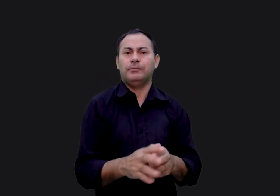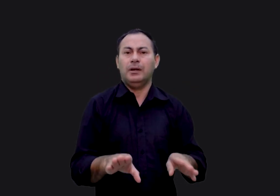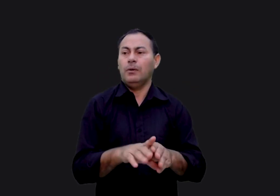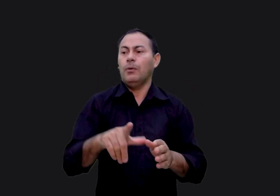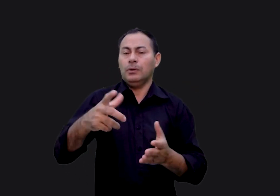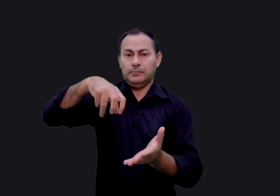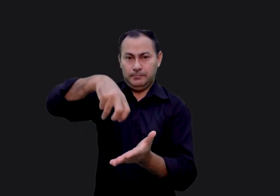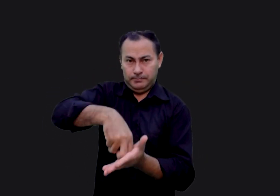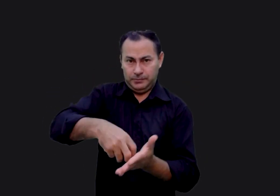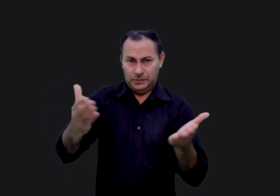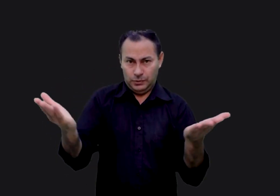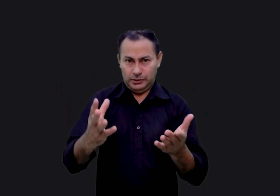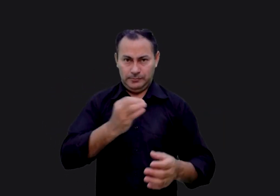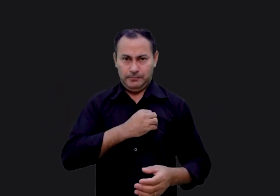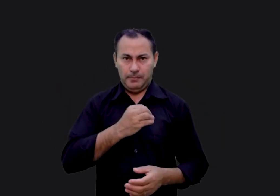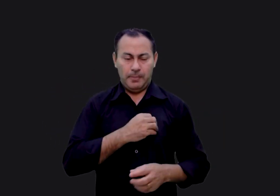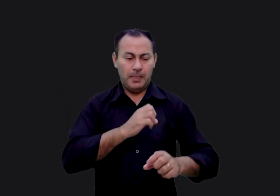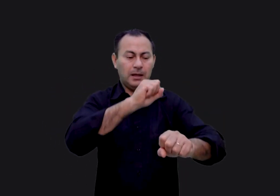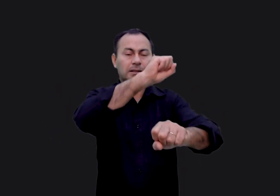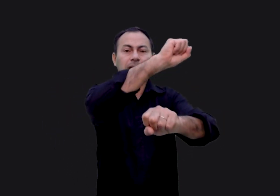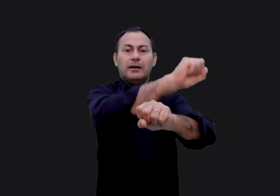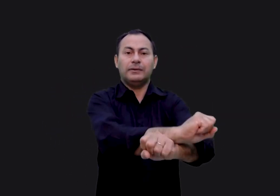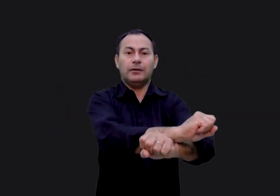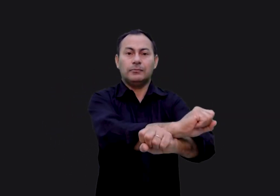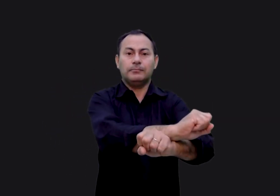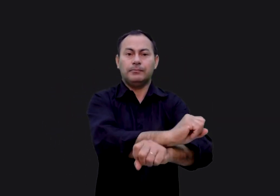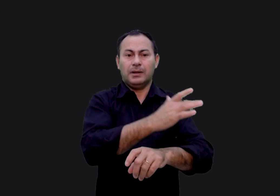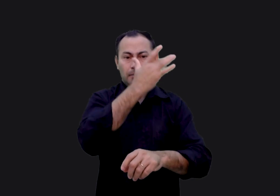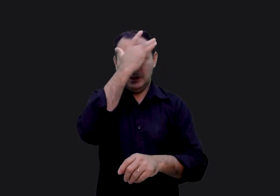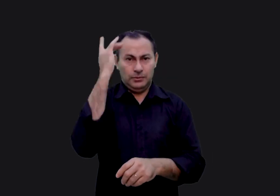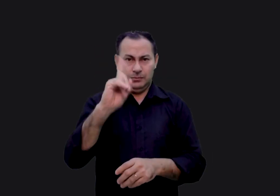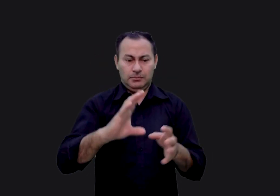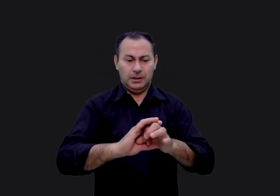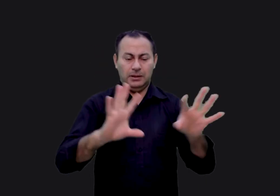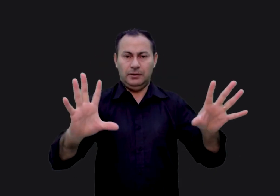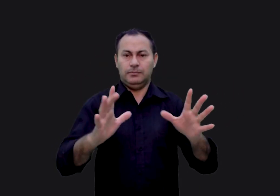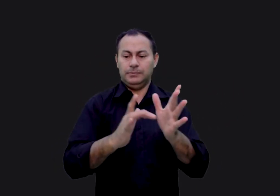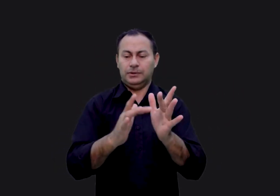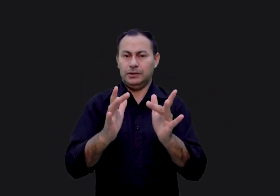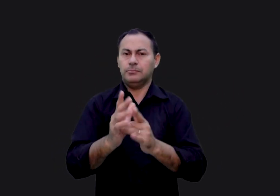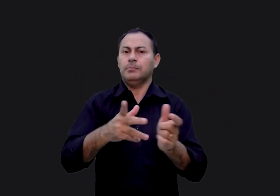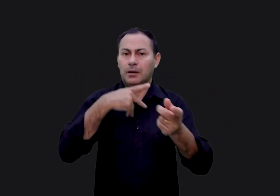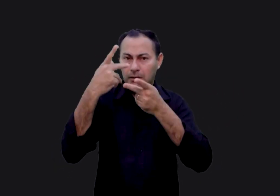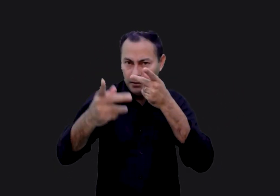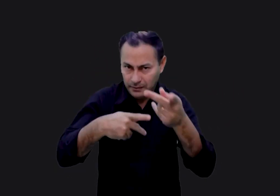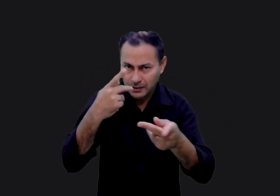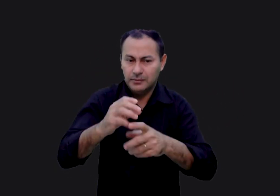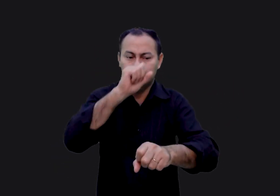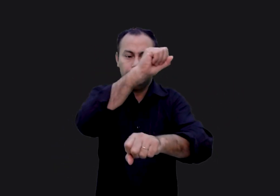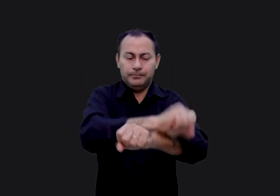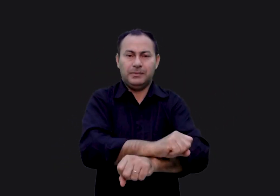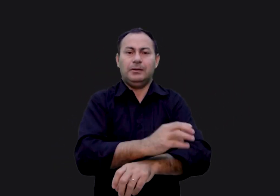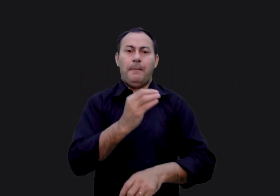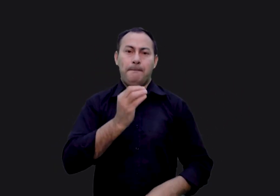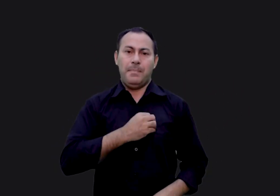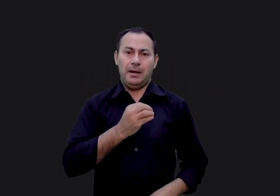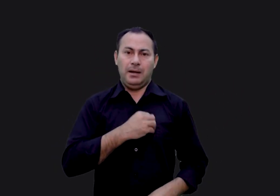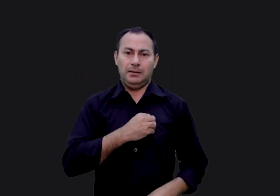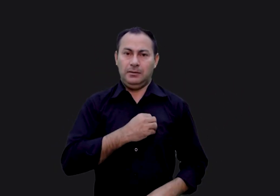Outro castigo contemporâneo do pecado é a escravidão. As pessoas não são livres. Jesus falou muito sobre a escravidão do pecado. As